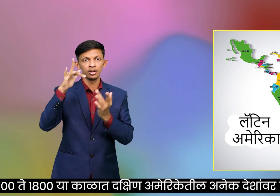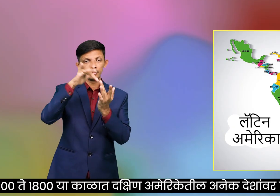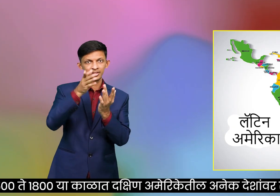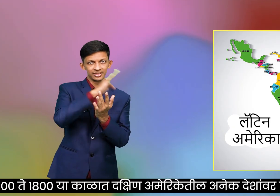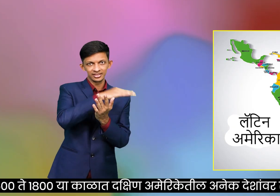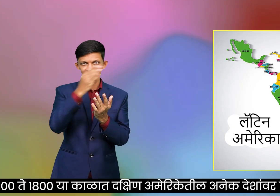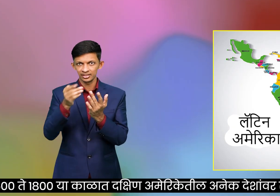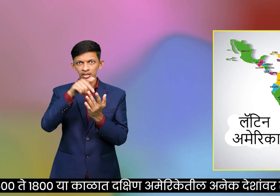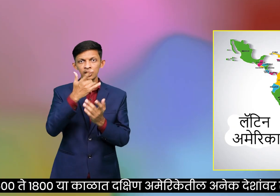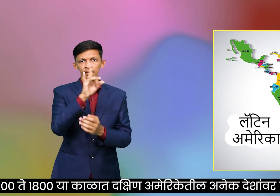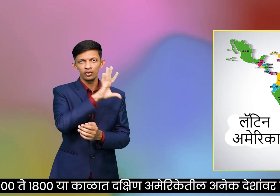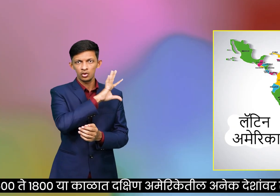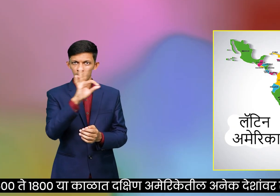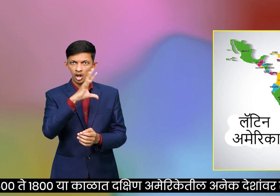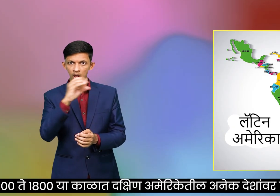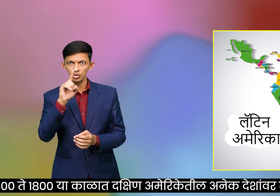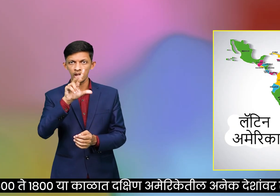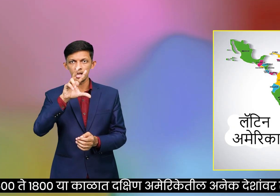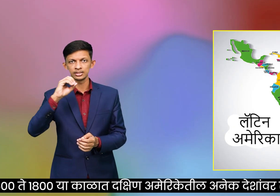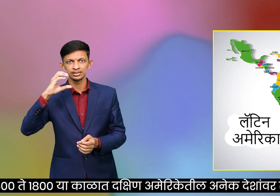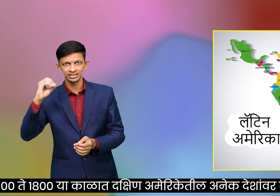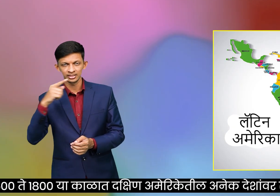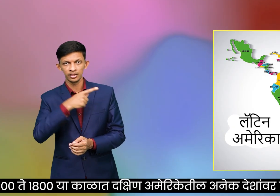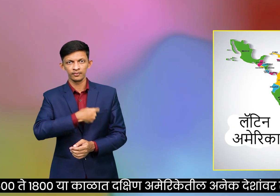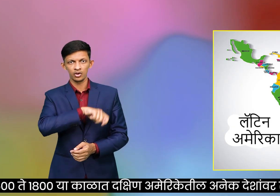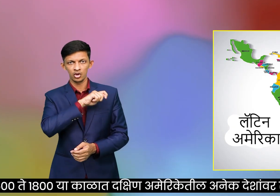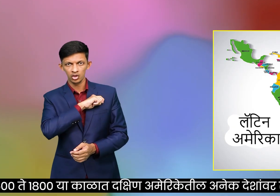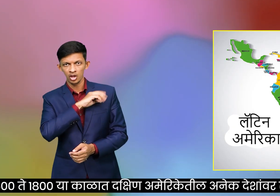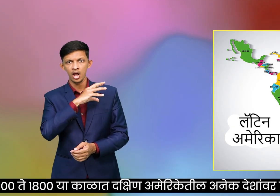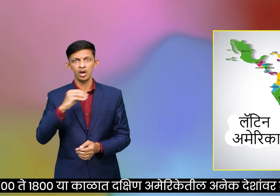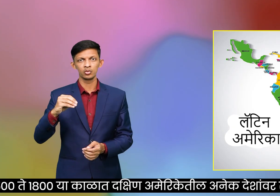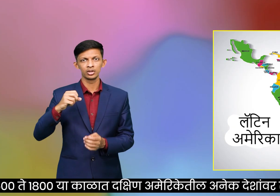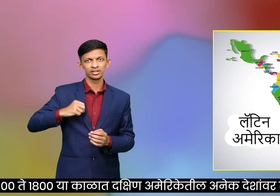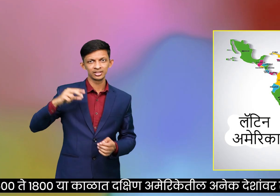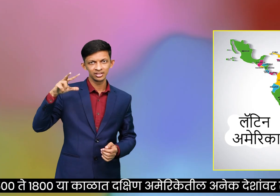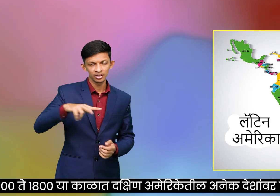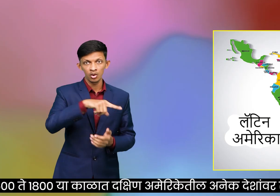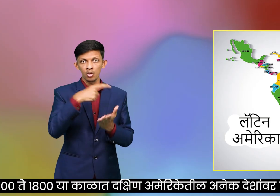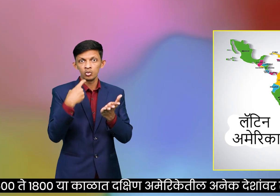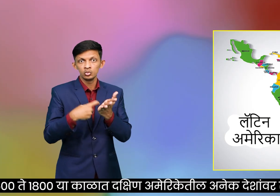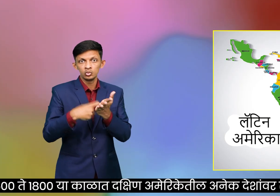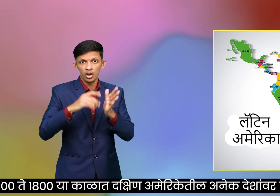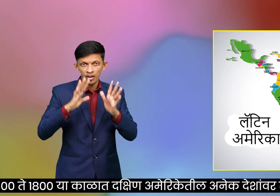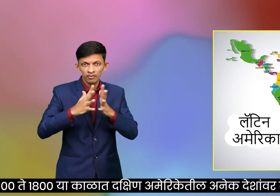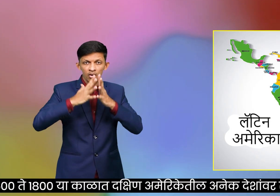1500 ते 1800 या काळात दक्षिण अमेरिकेतील अनेक देशांवर स्पेन व पोर्तुगालचे राज्य होते.